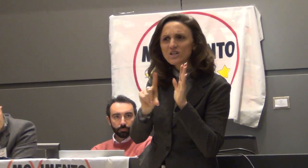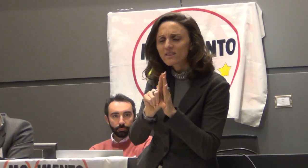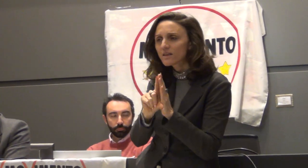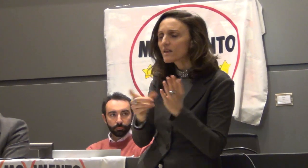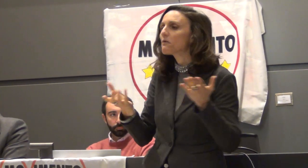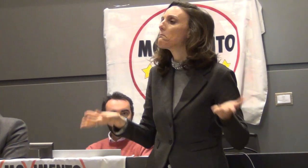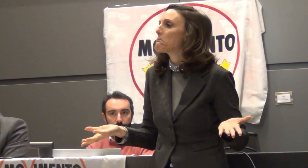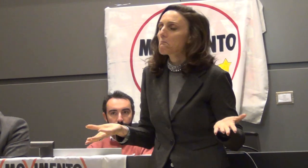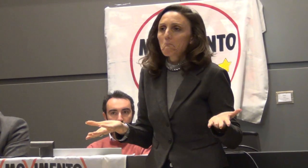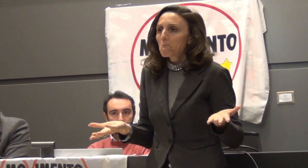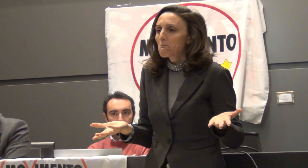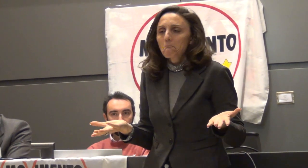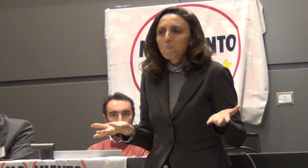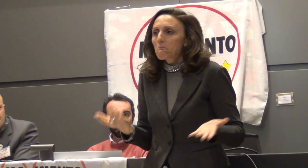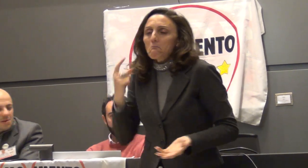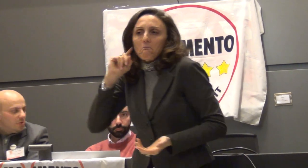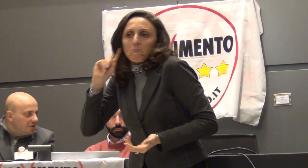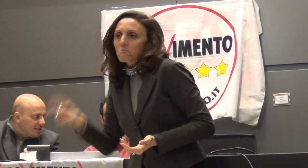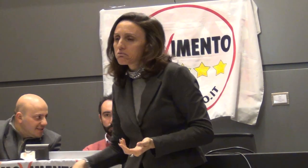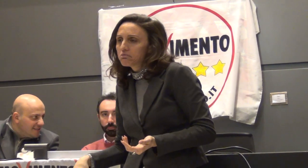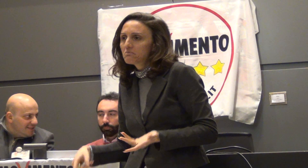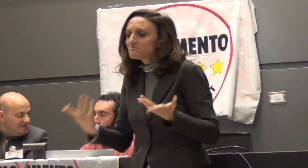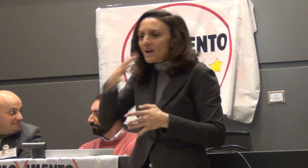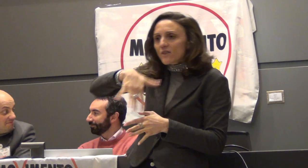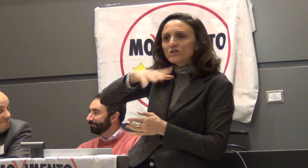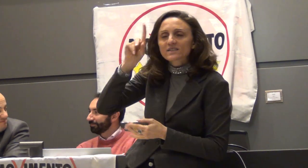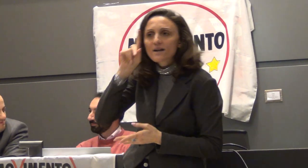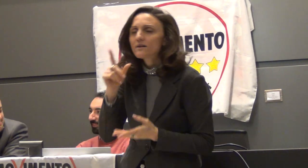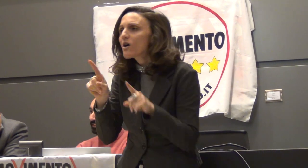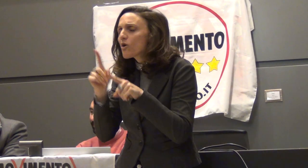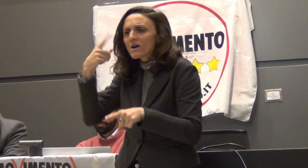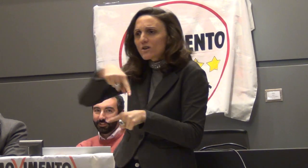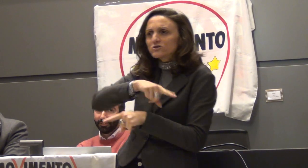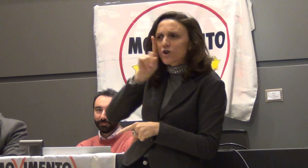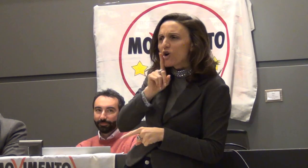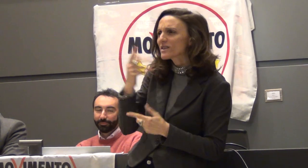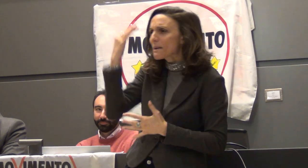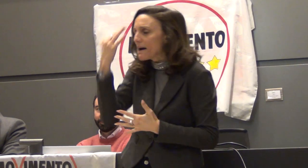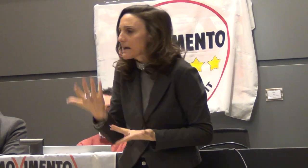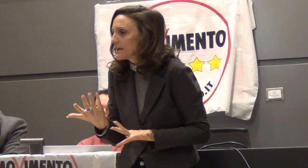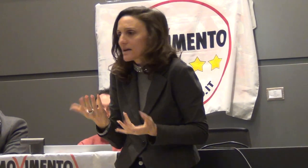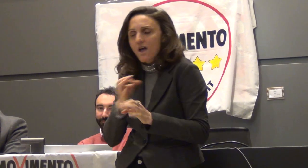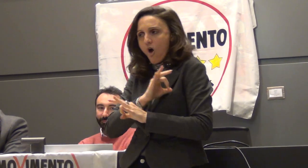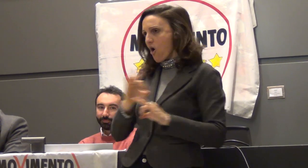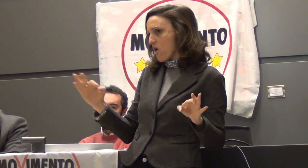processo, appunto, legislativo, non viene riconosciuto, non viene